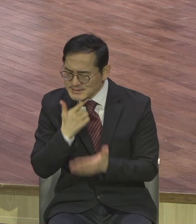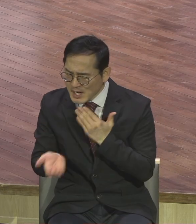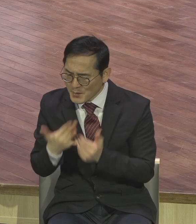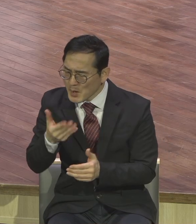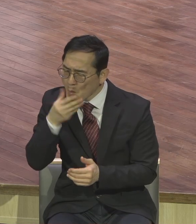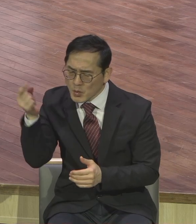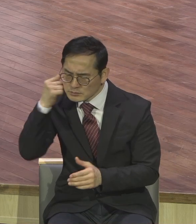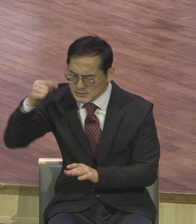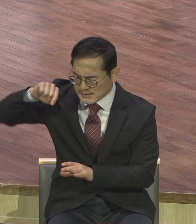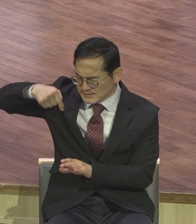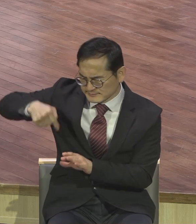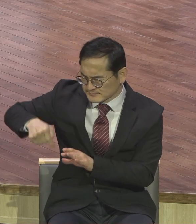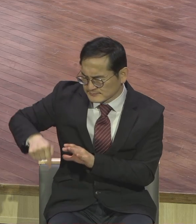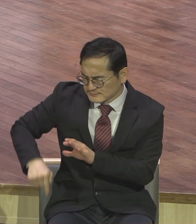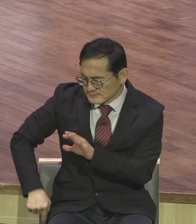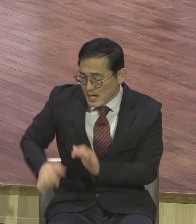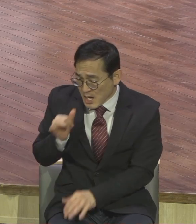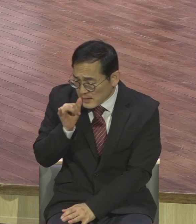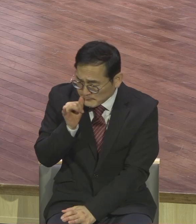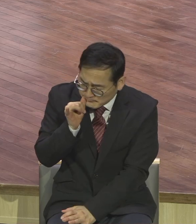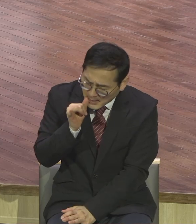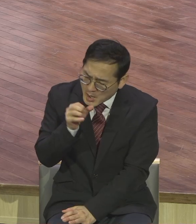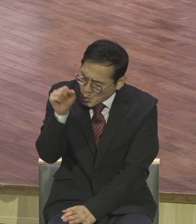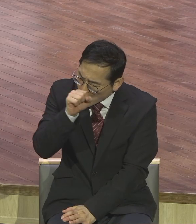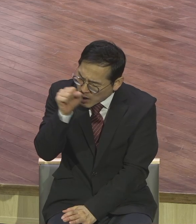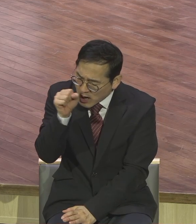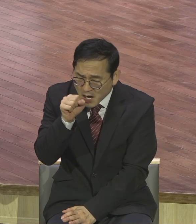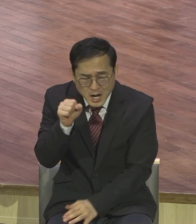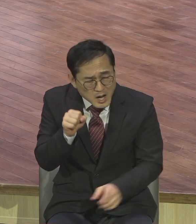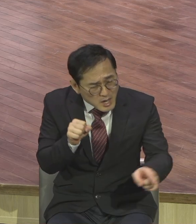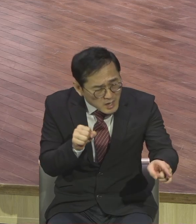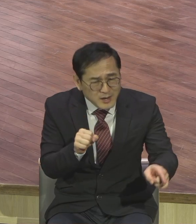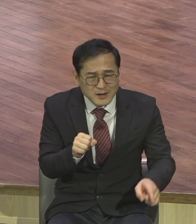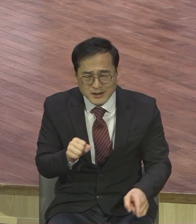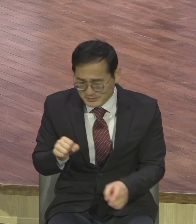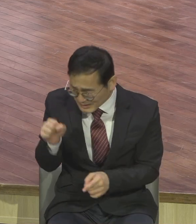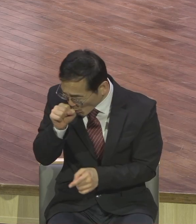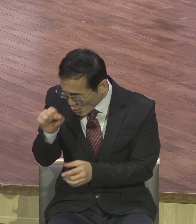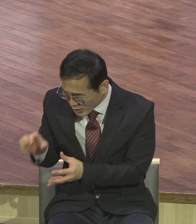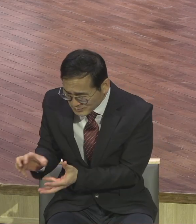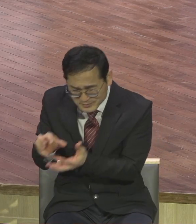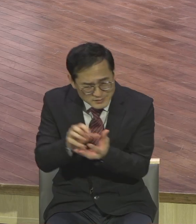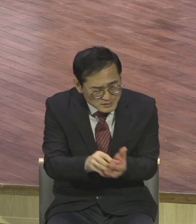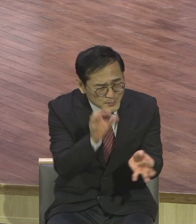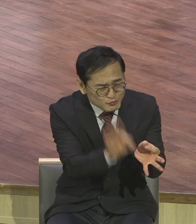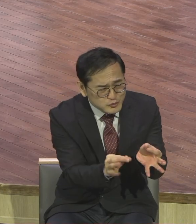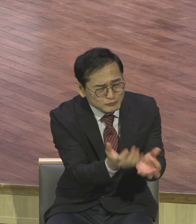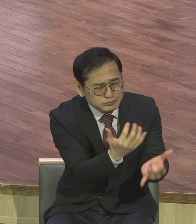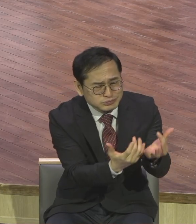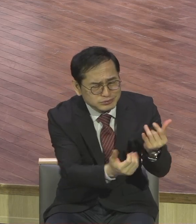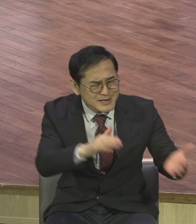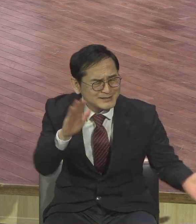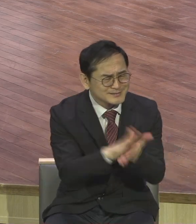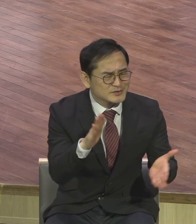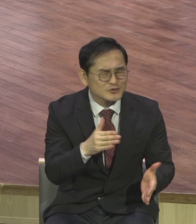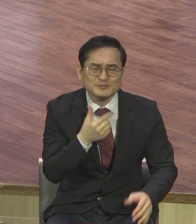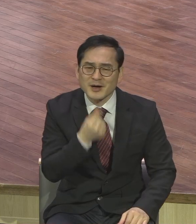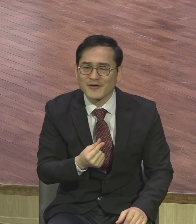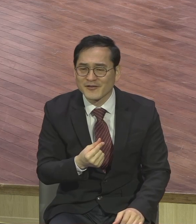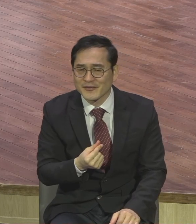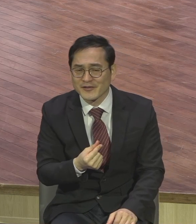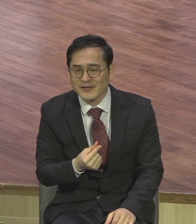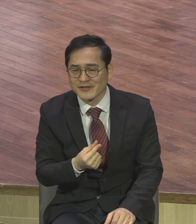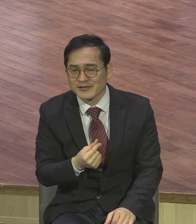이 복음에 다시 너희들이 가진 복음에다가 불을 붙이고 싶다. 내가 가지고 있는 내가 체험한